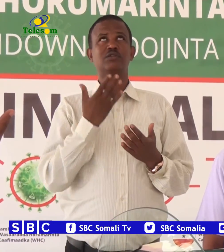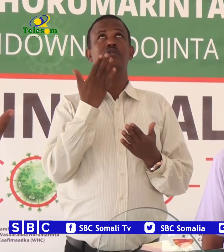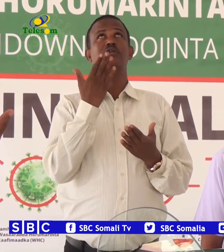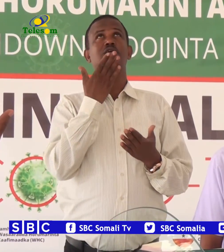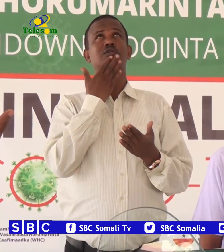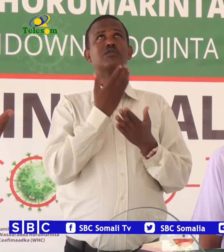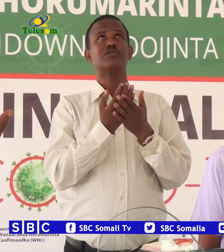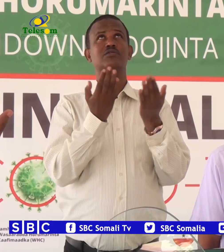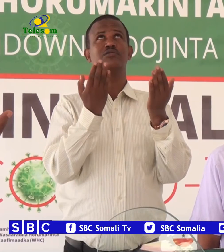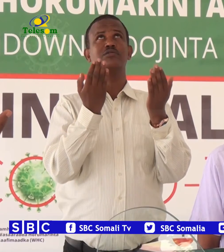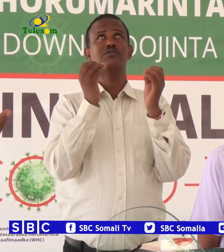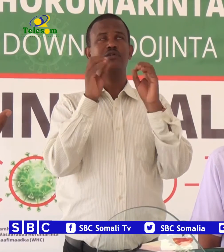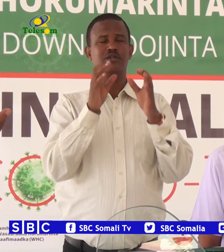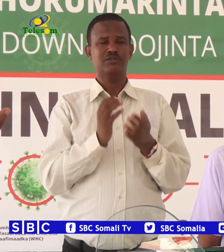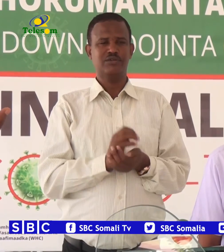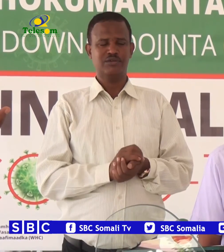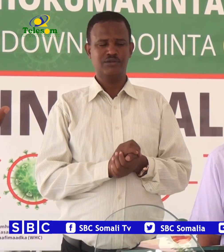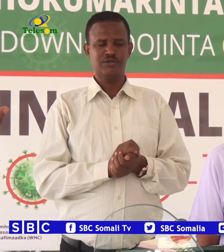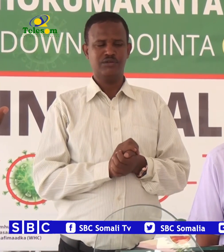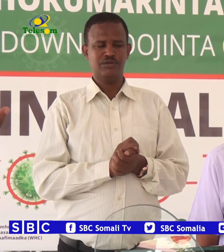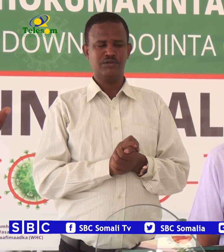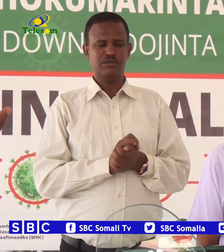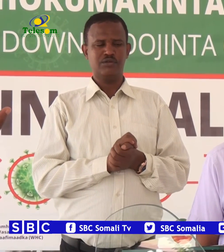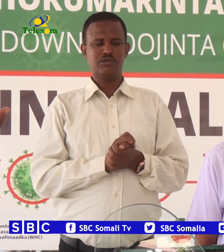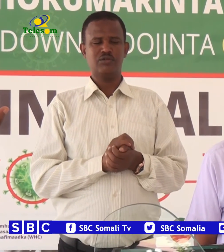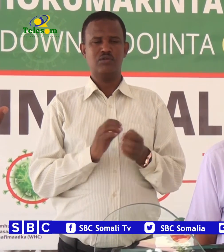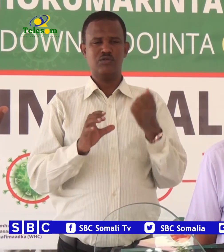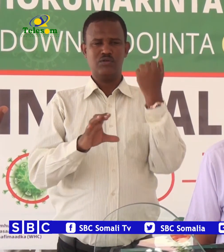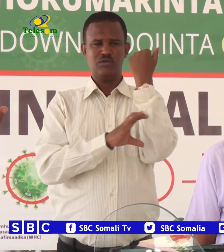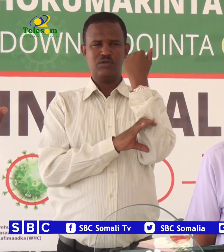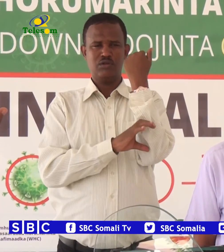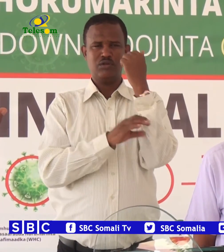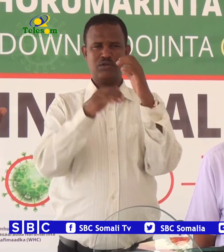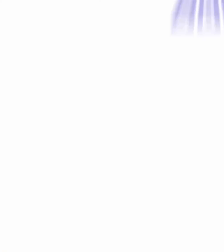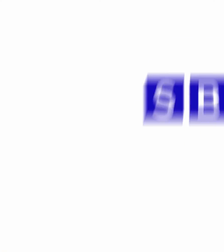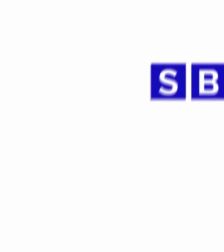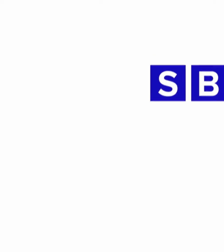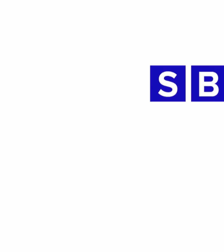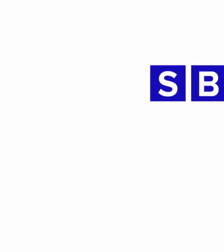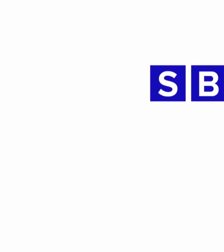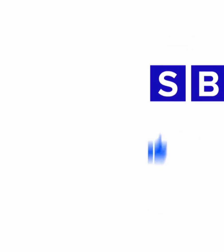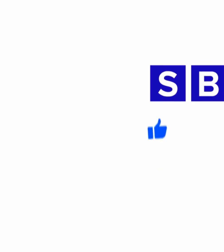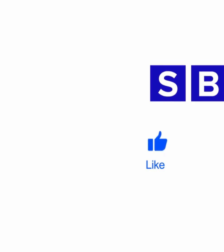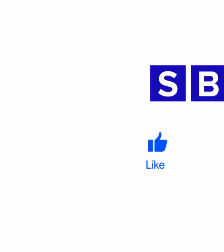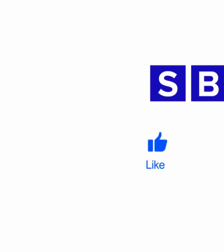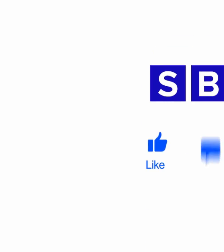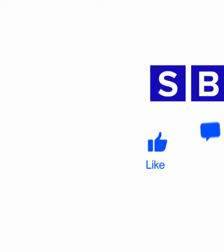ka waraabiyo warsame Siciid Cali wararka warbaahinta SBC magaalada Hargeysa